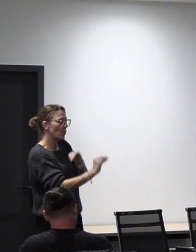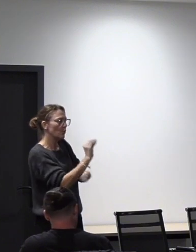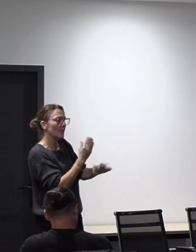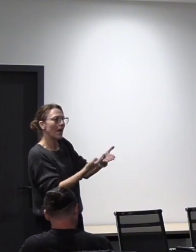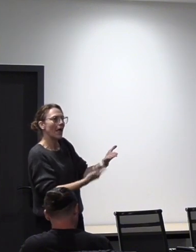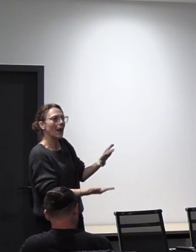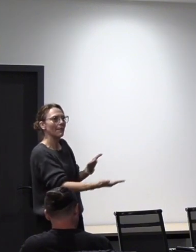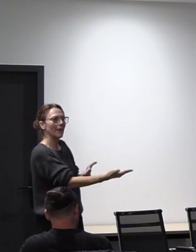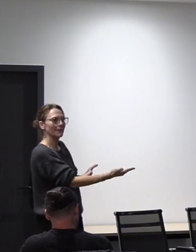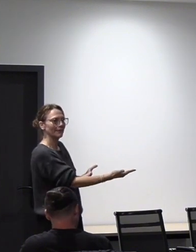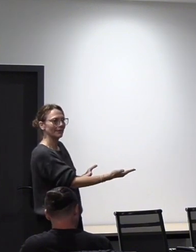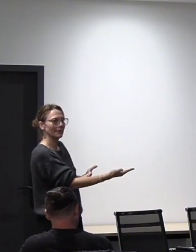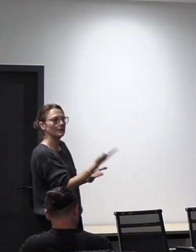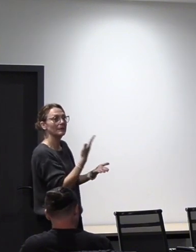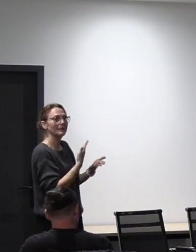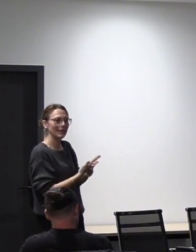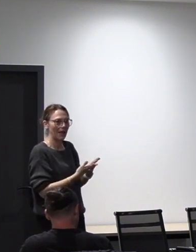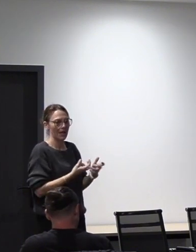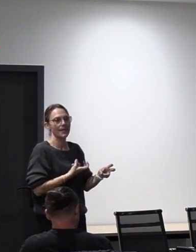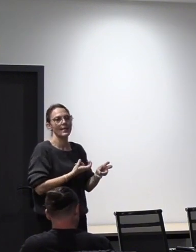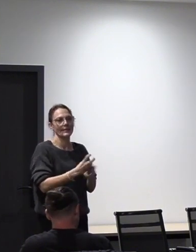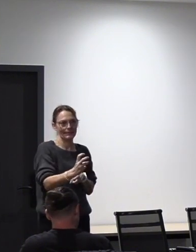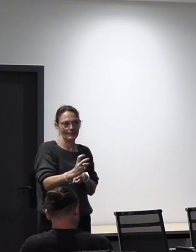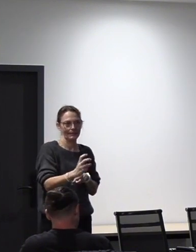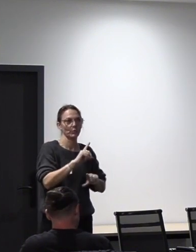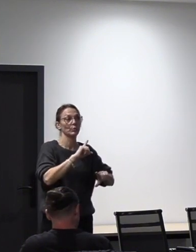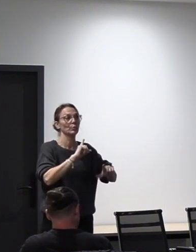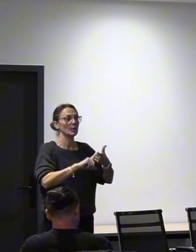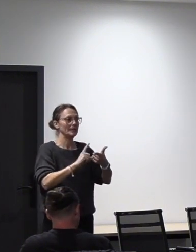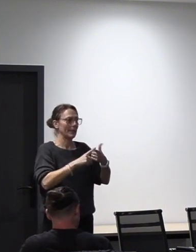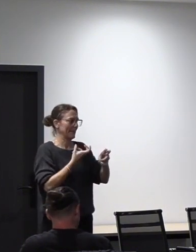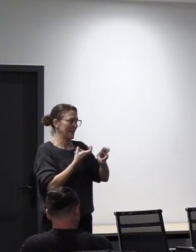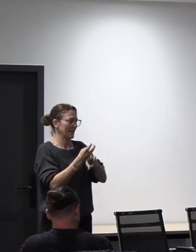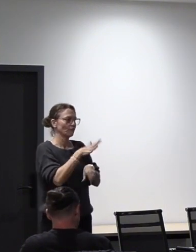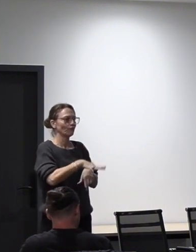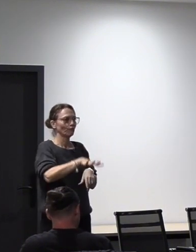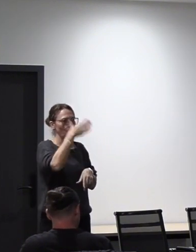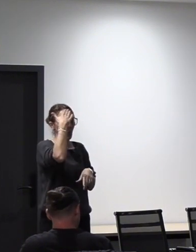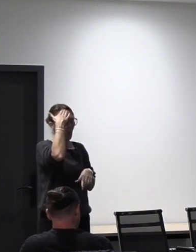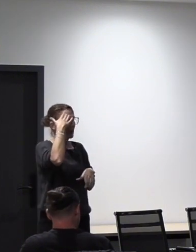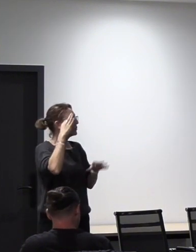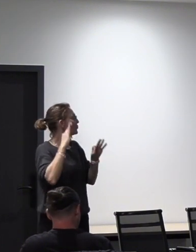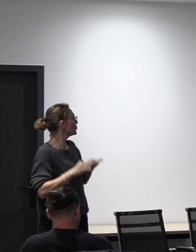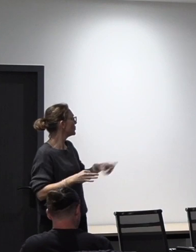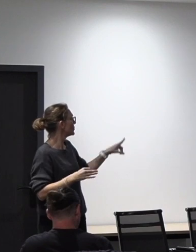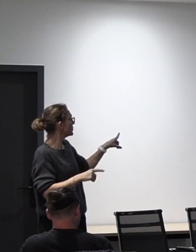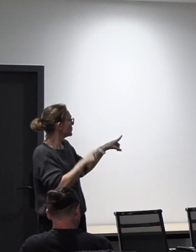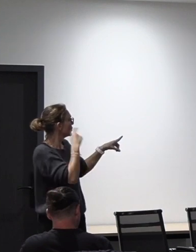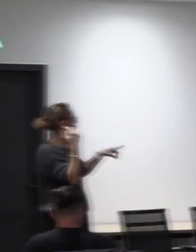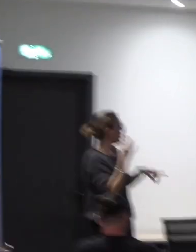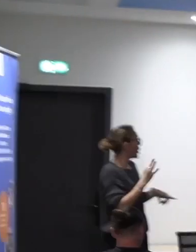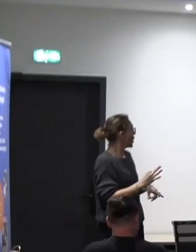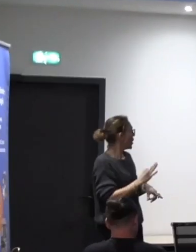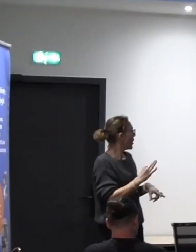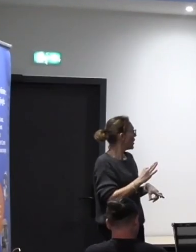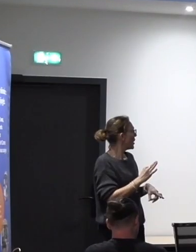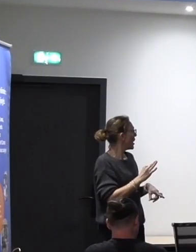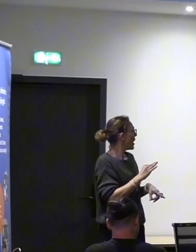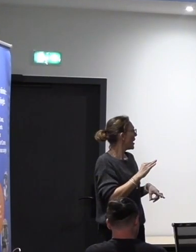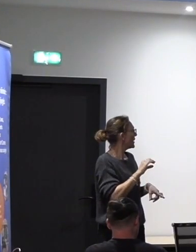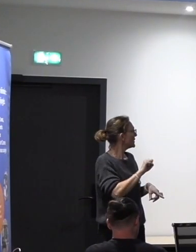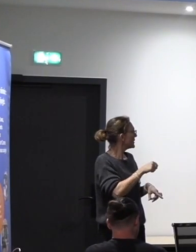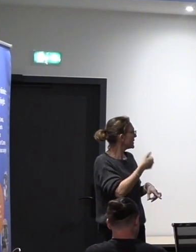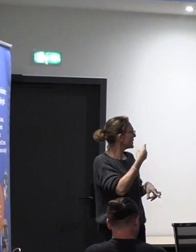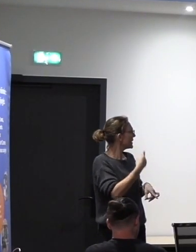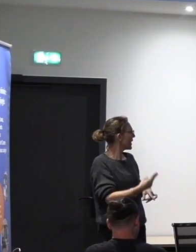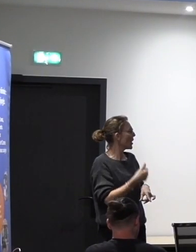place. Premier risque. Le deuxième risque que tout le monde connaît aussi, c'est Amartya Sen, qui dit dans le fond ce que je viens de dire.